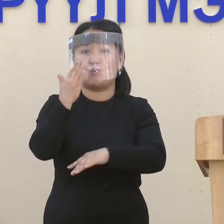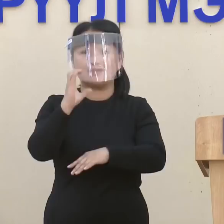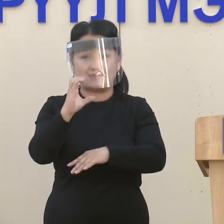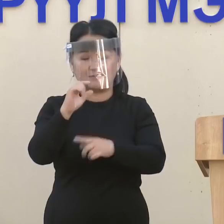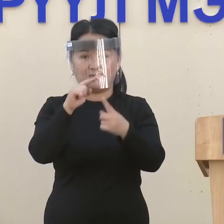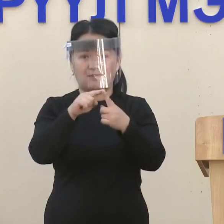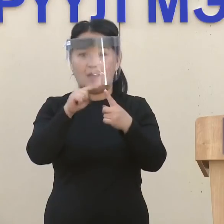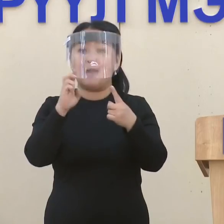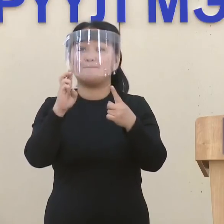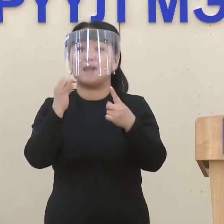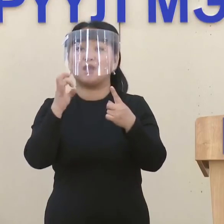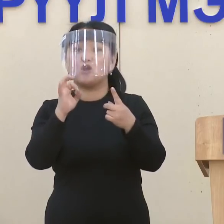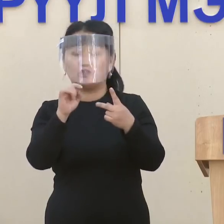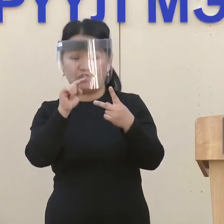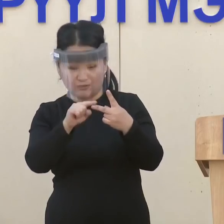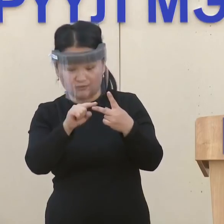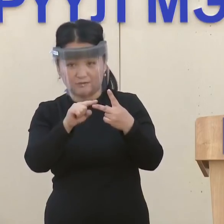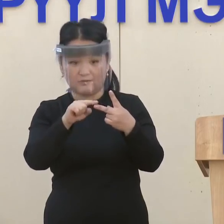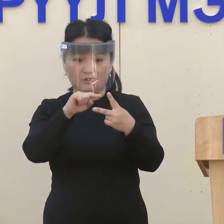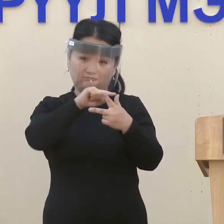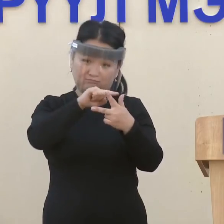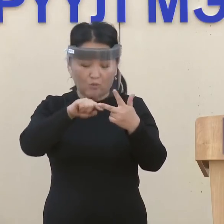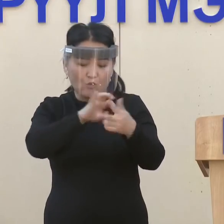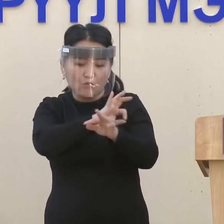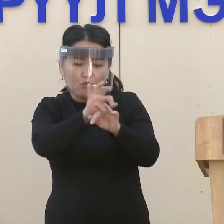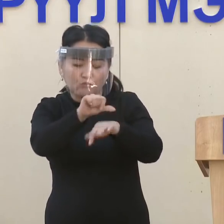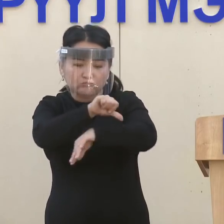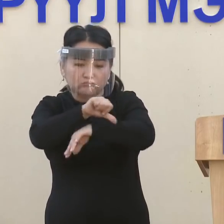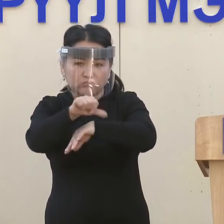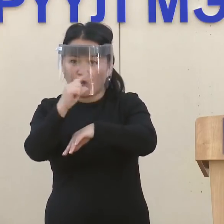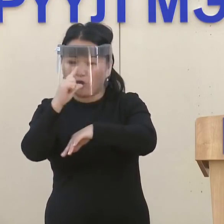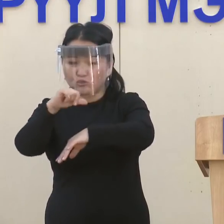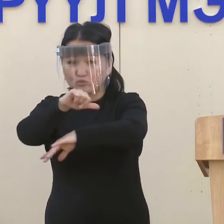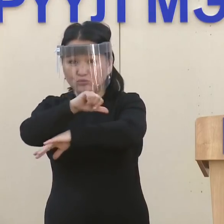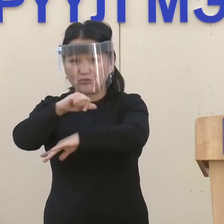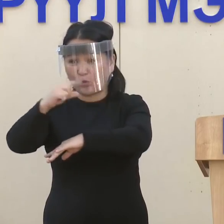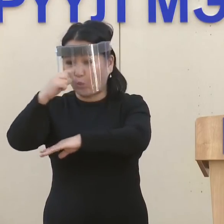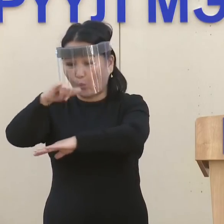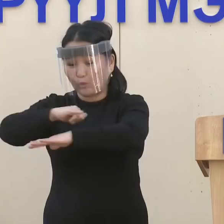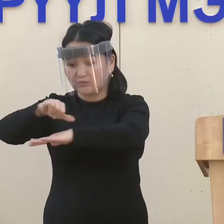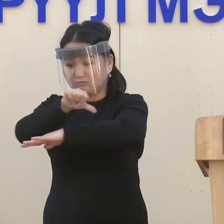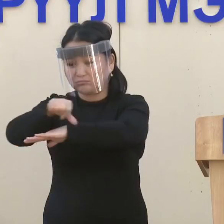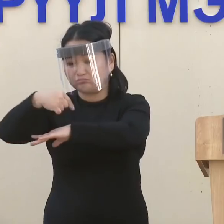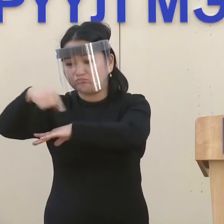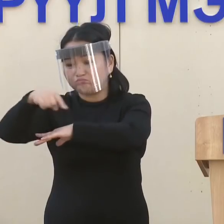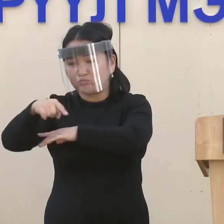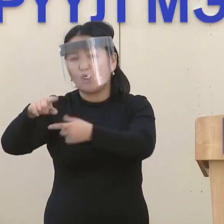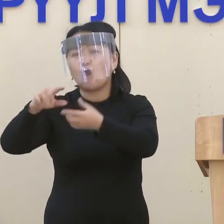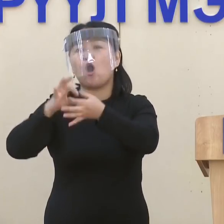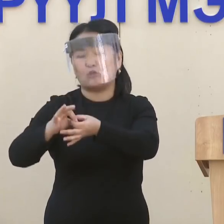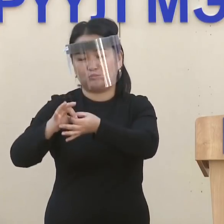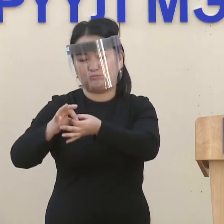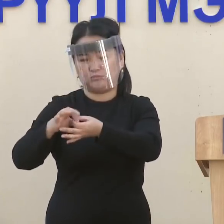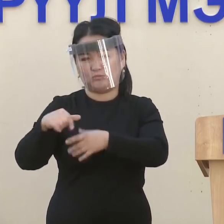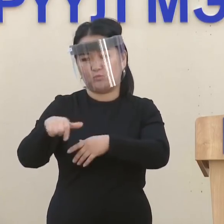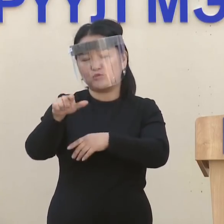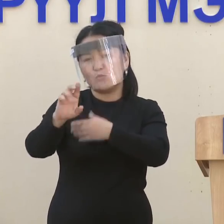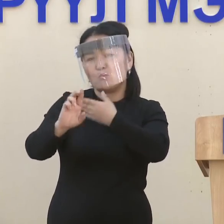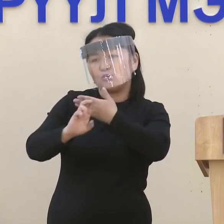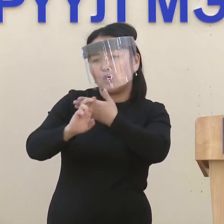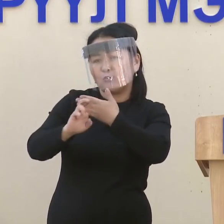холбооны улстай хилэлдэг олон аймагуд бол байгаа. Тэгэхээр бүх мужид өвчл гарсан энэ үед манай иргэд онцгой сонор сэрэмжтэй байж эрүүл мэндийн яамнаас өгч